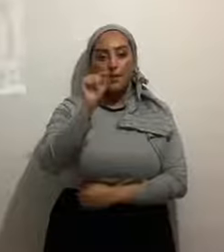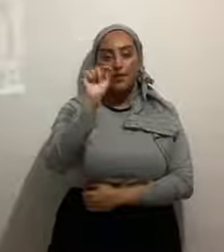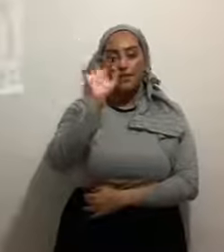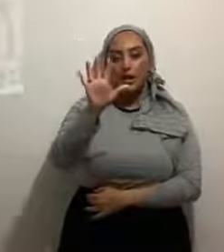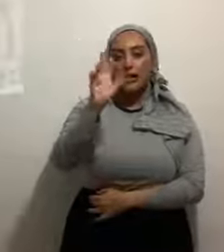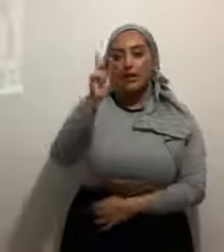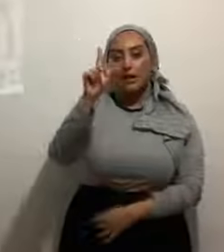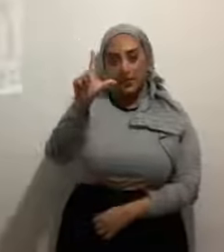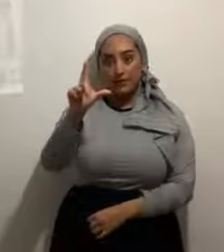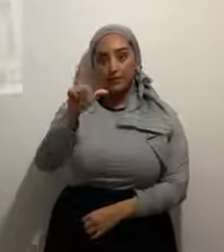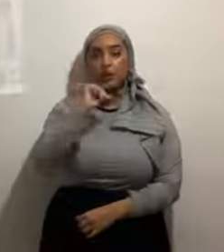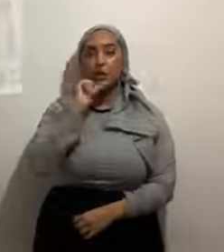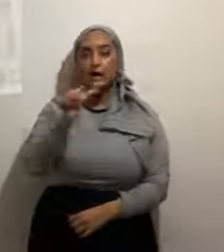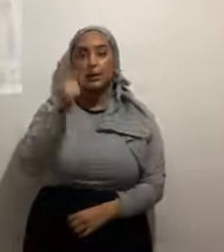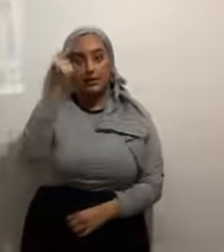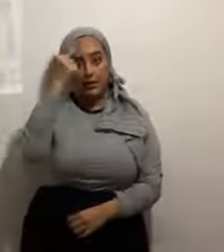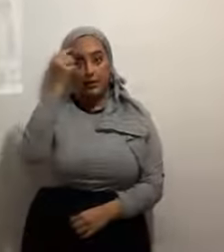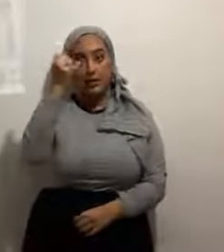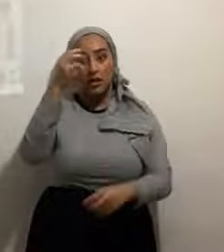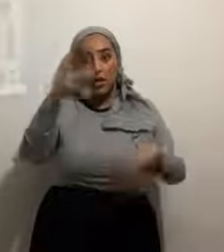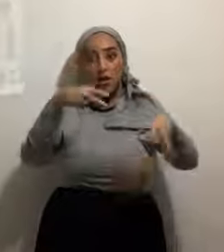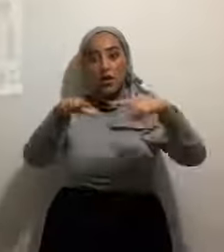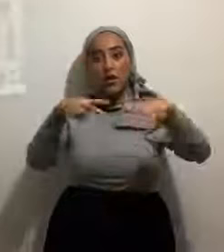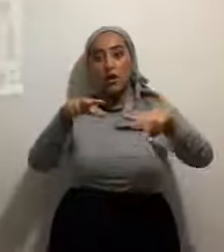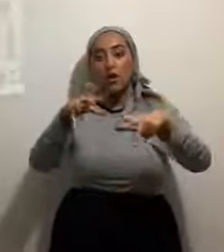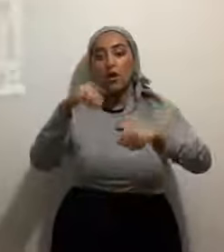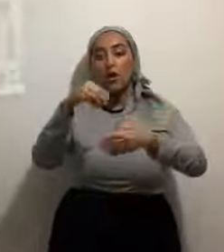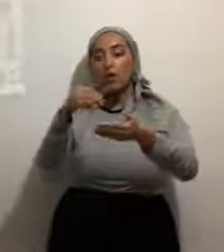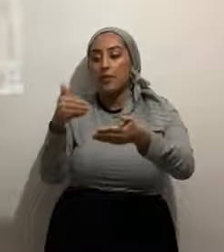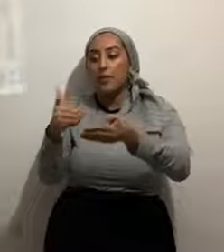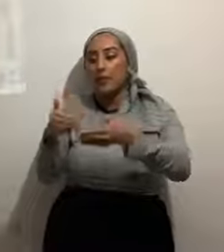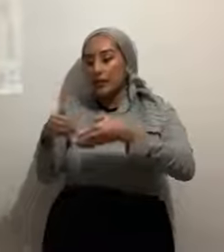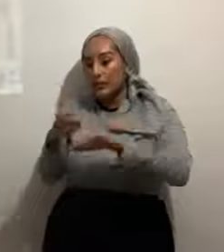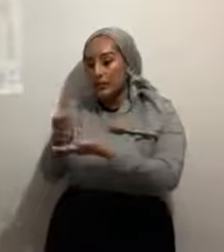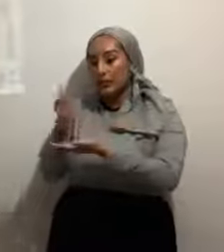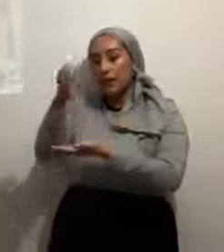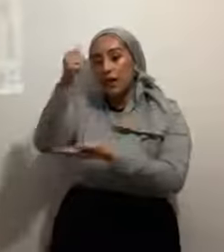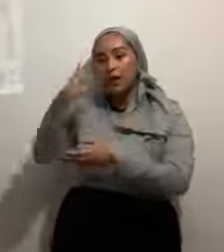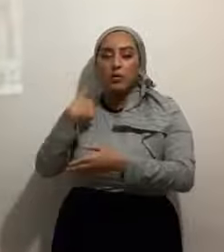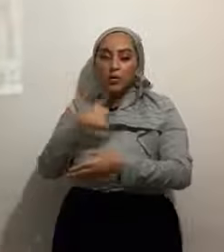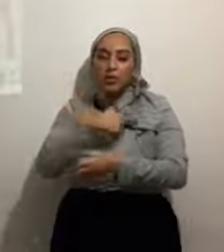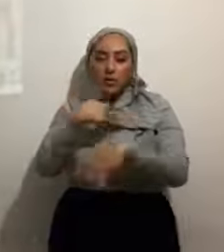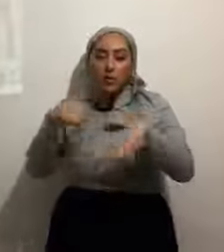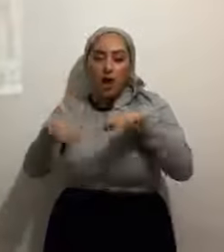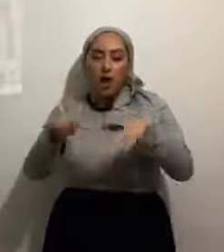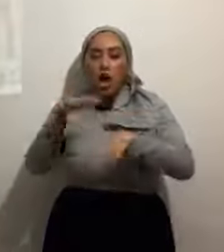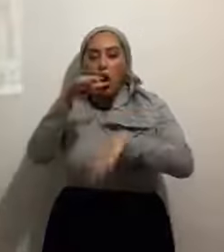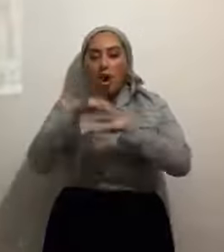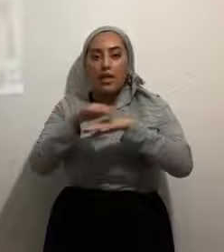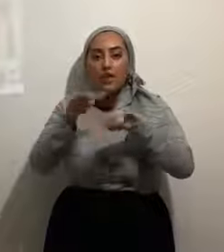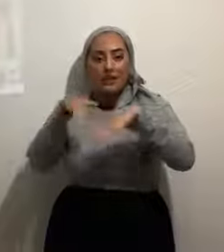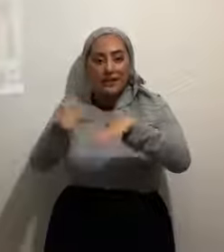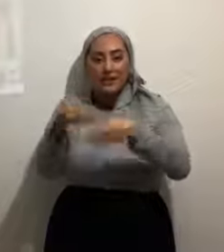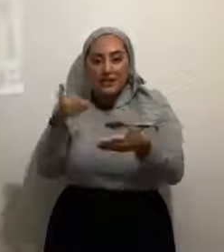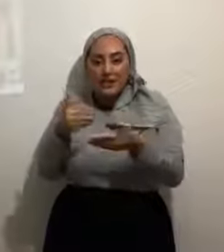dije, no te imagines que Yahshua caminó sobre... No, pues nosotros hemos caminado sobre la playa, pero no sobre las